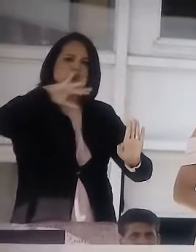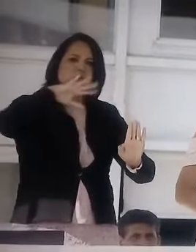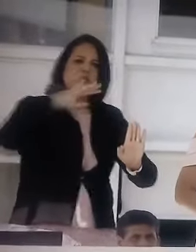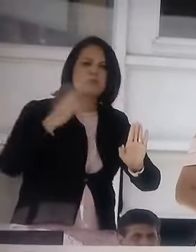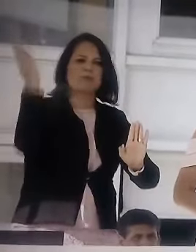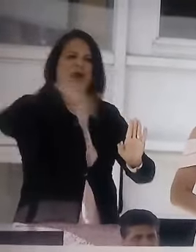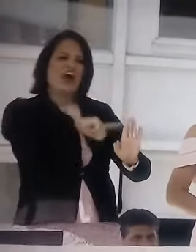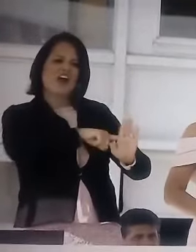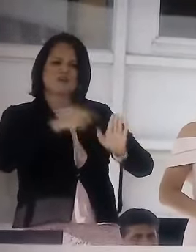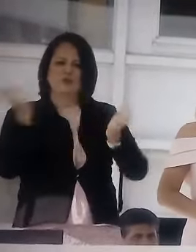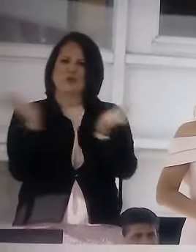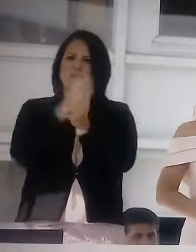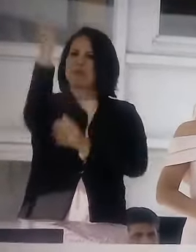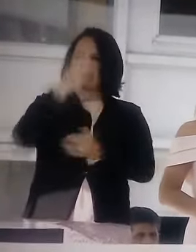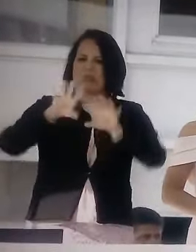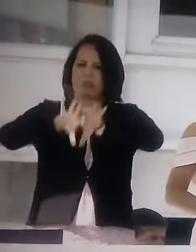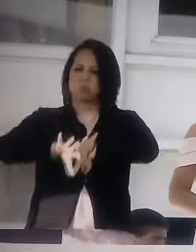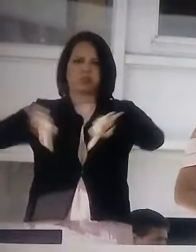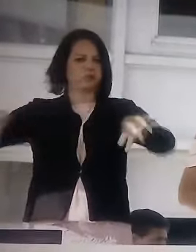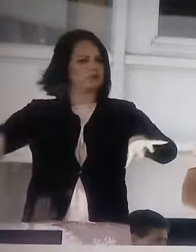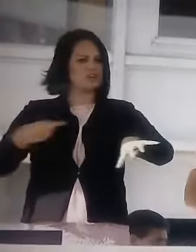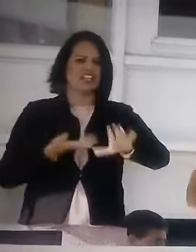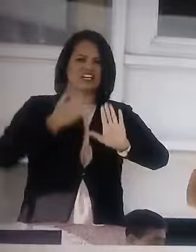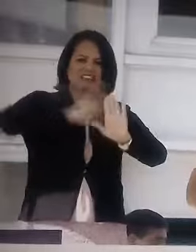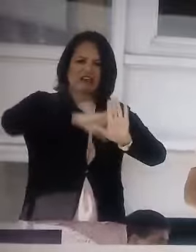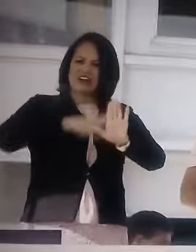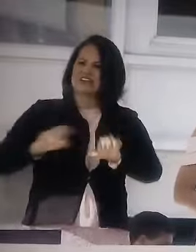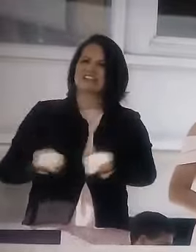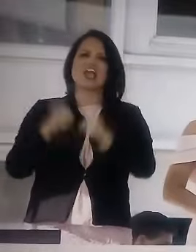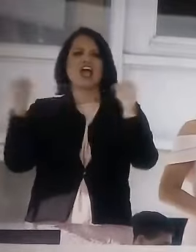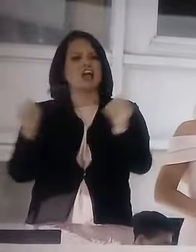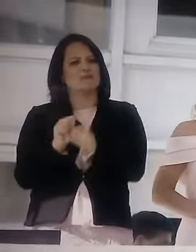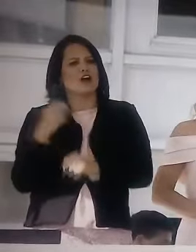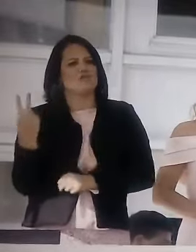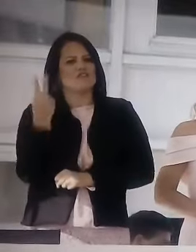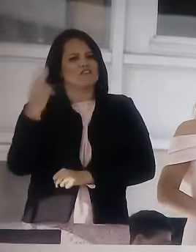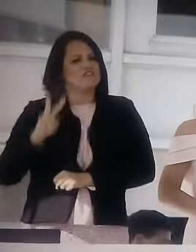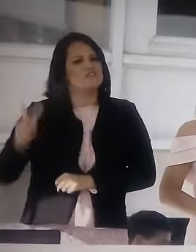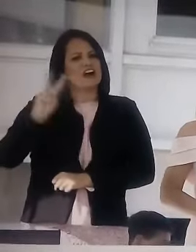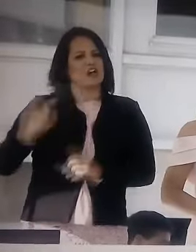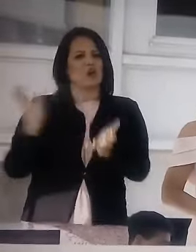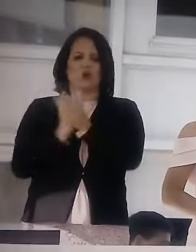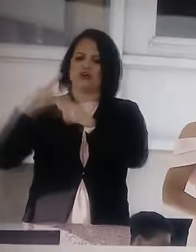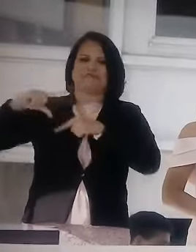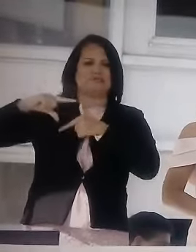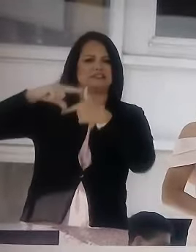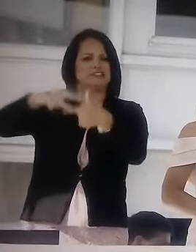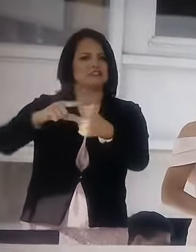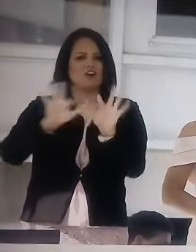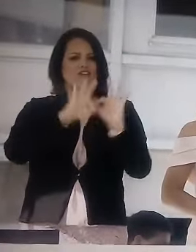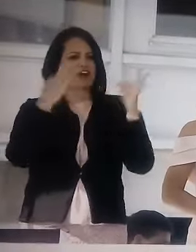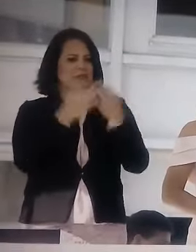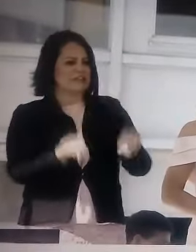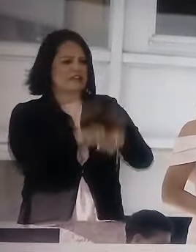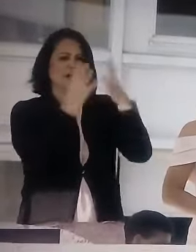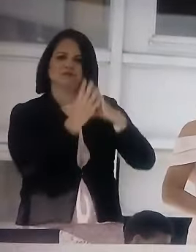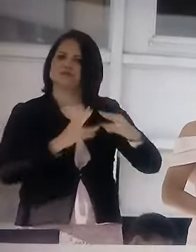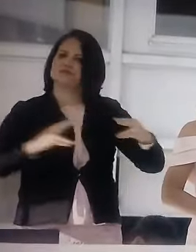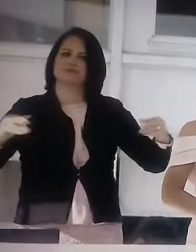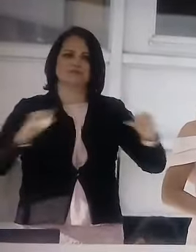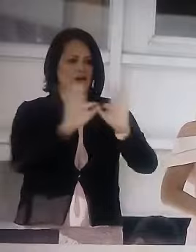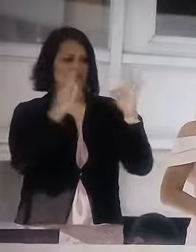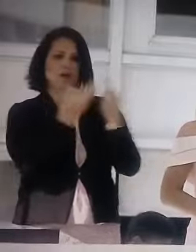os brasileiros. Ideologias que destroem nossos valores e tradições, destroem nossas famílias, alicerce